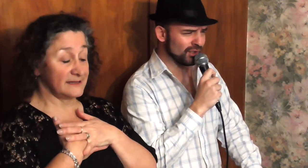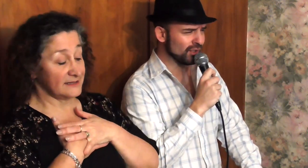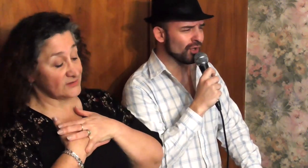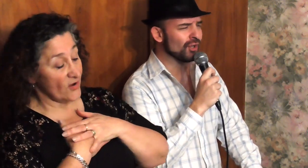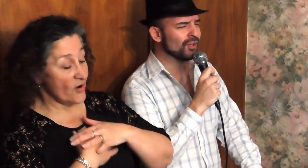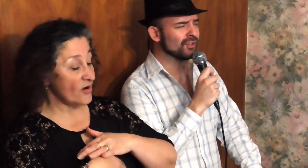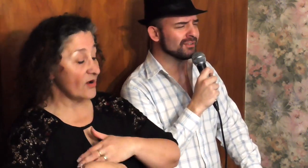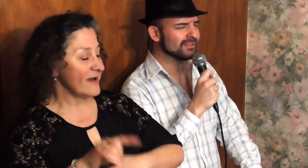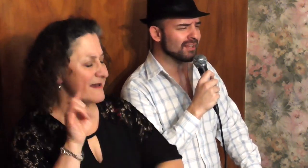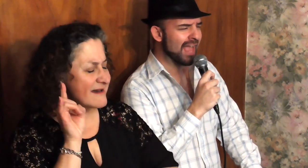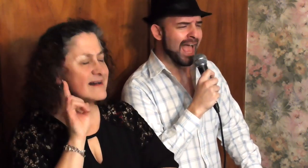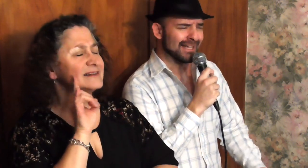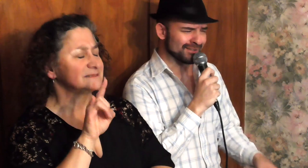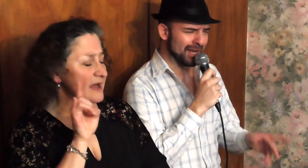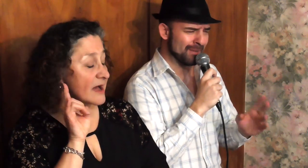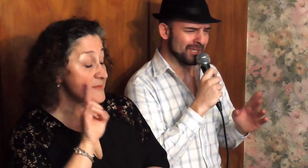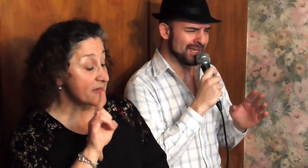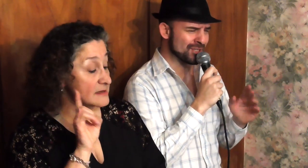querido,